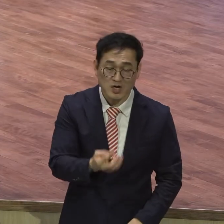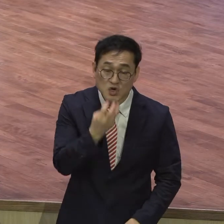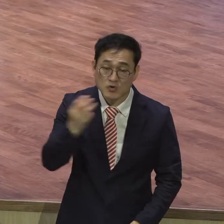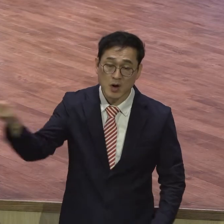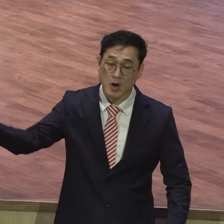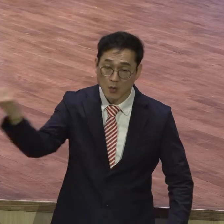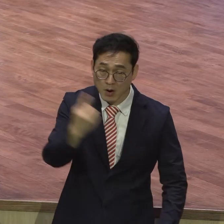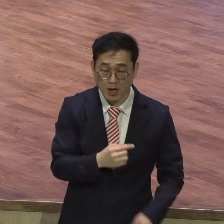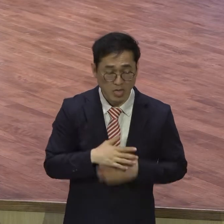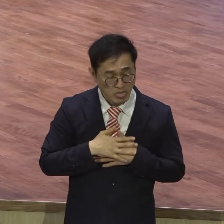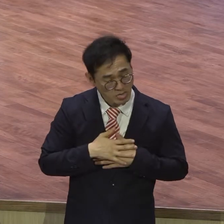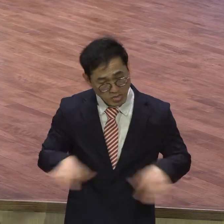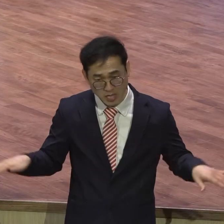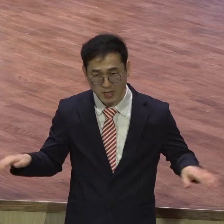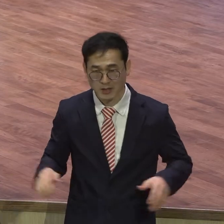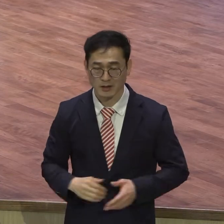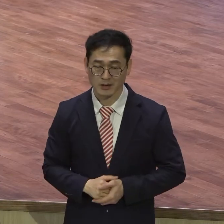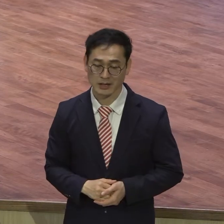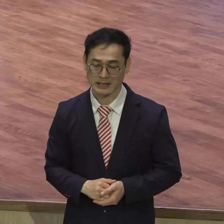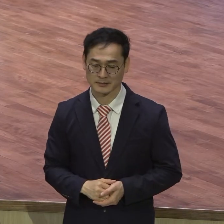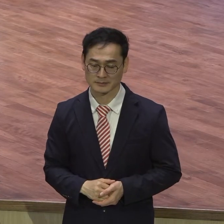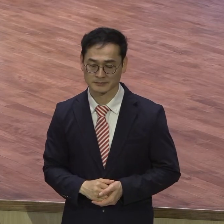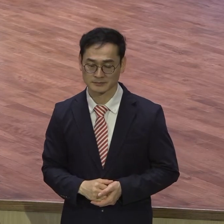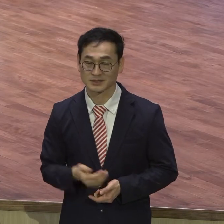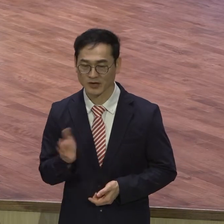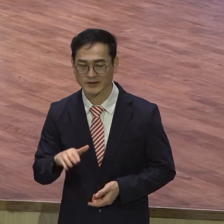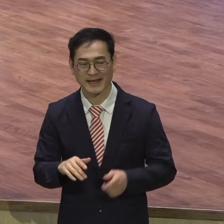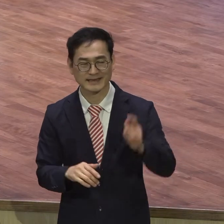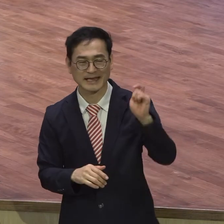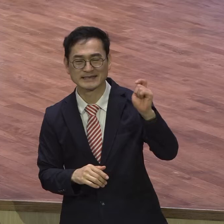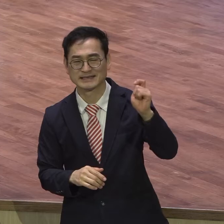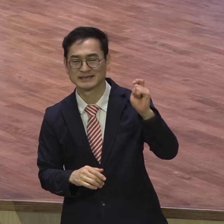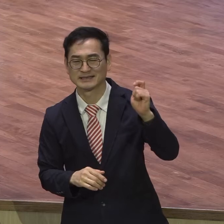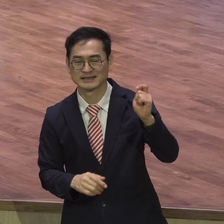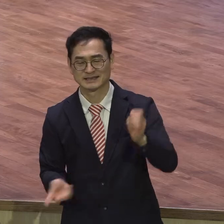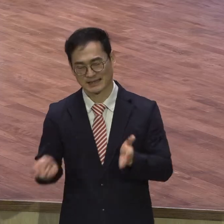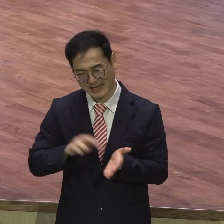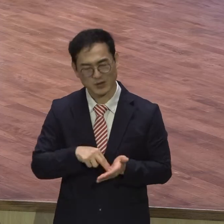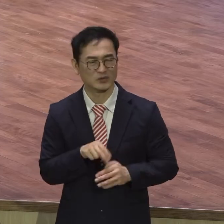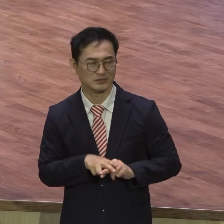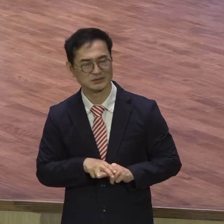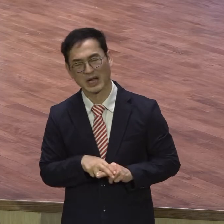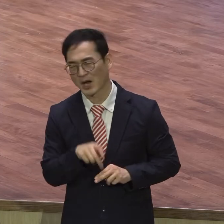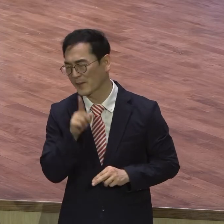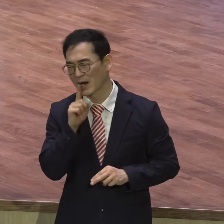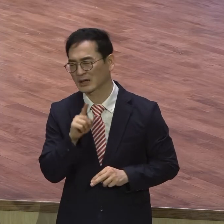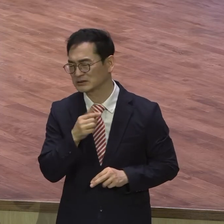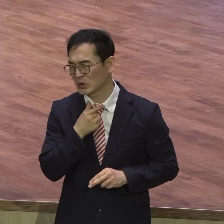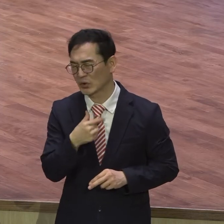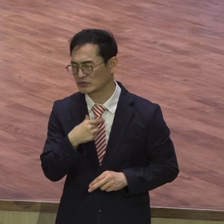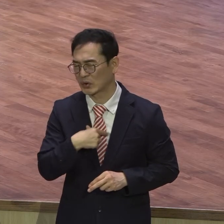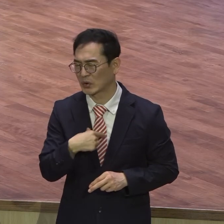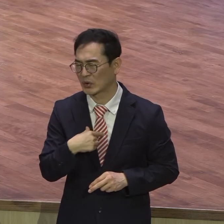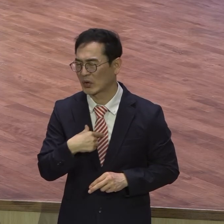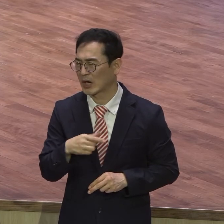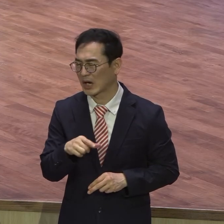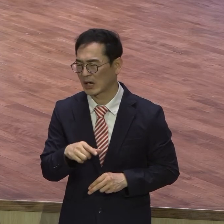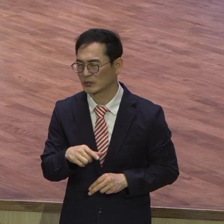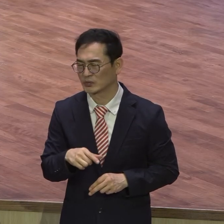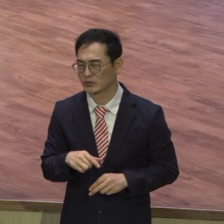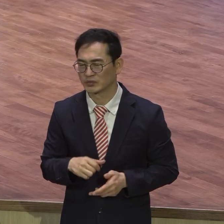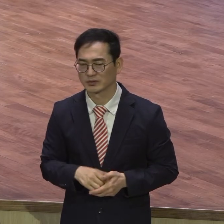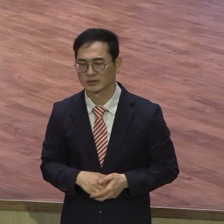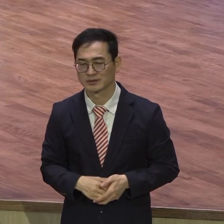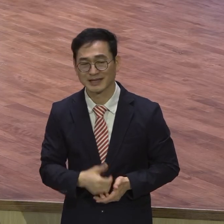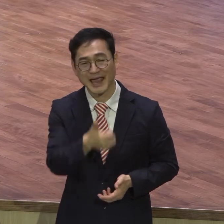입도 열리기 싫어 택시 앞에 염주가 달라고 달라고 달라고 정복사 안